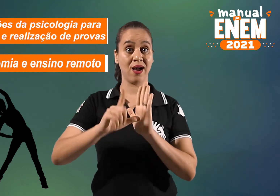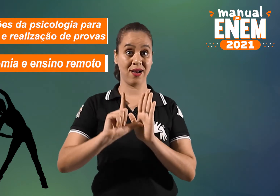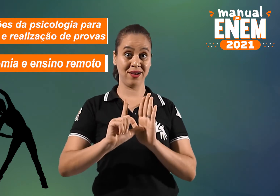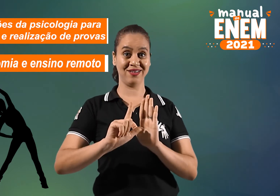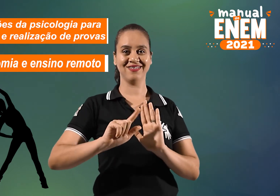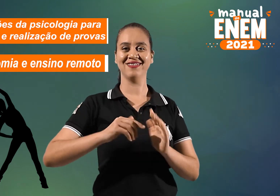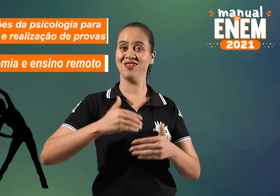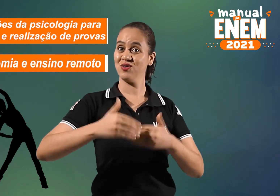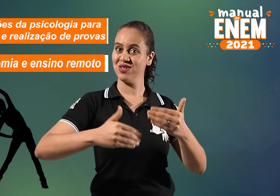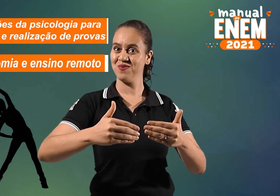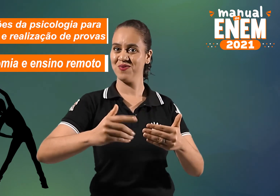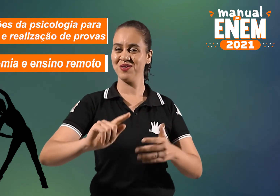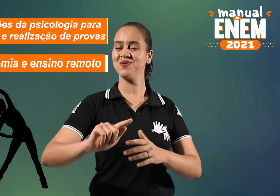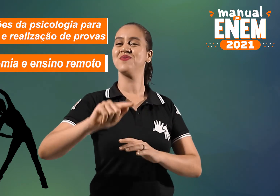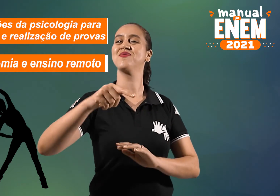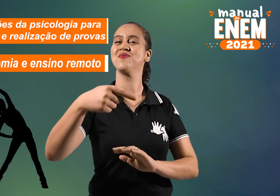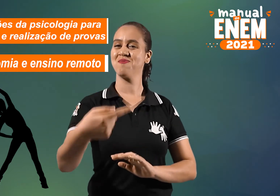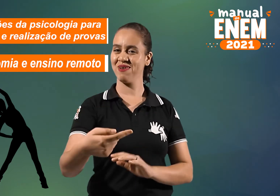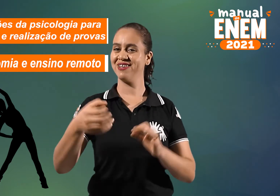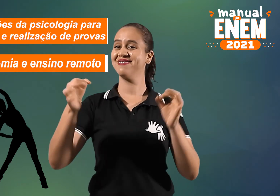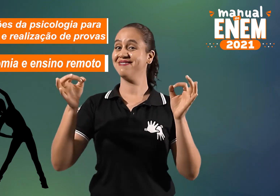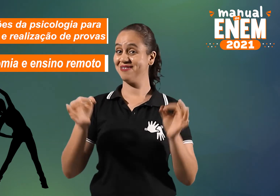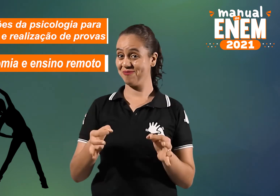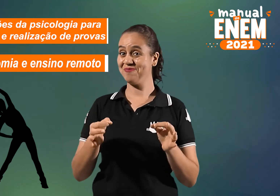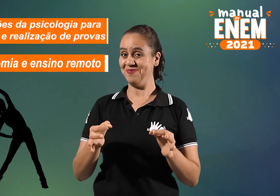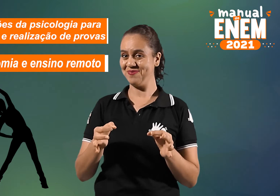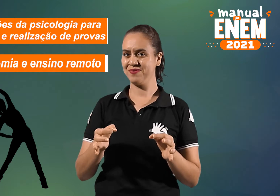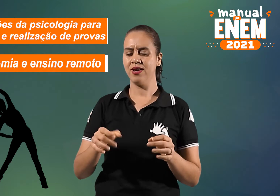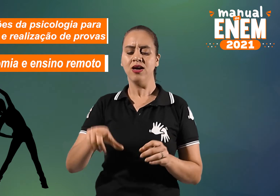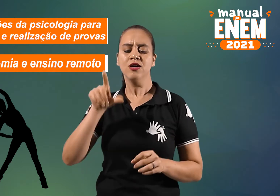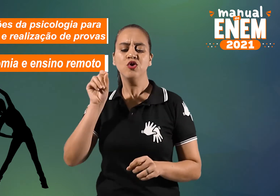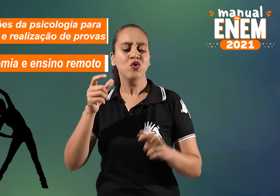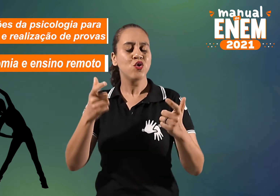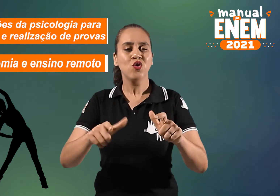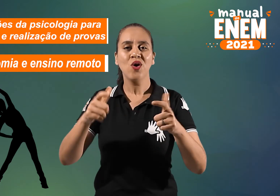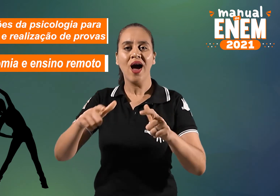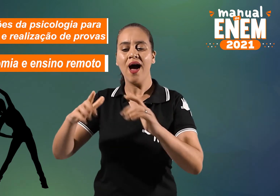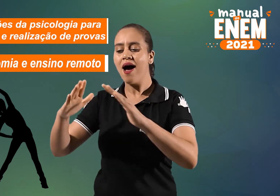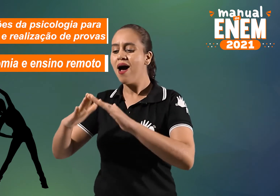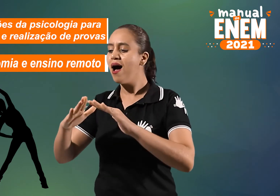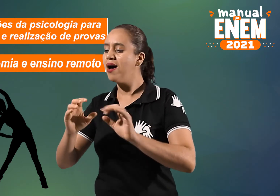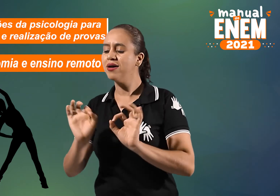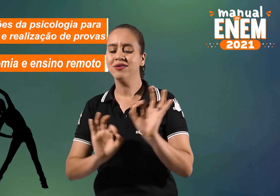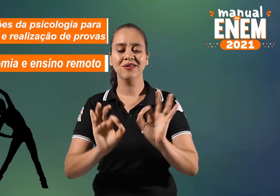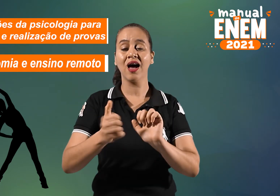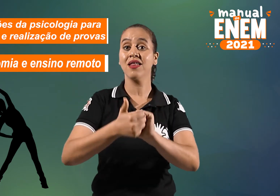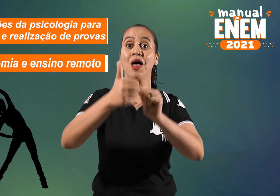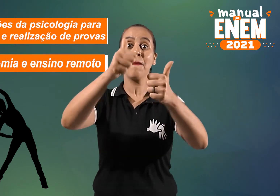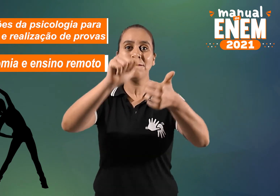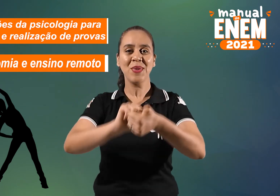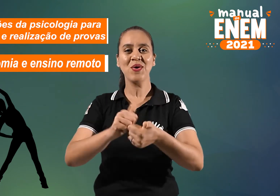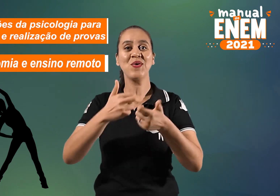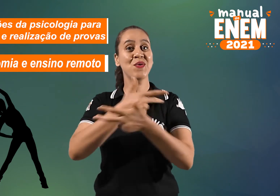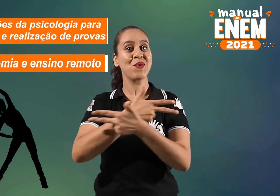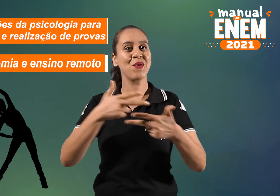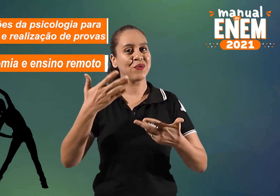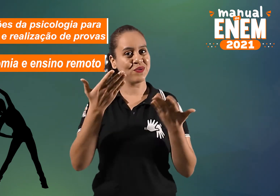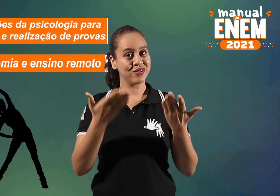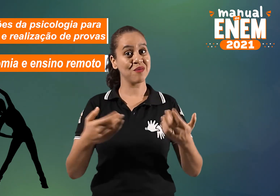de ensino. Isso pode te ajudar. Escolha também um local em sua casa e adeque às suas necessidades. Dê